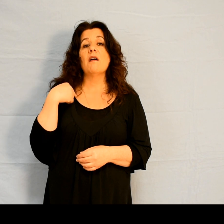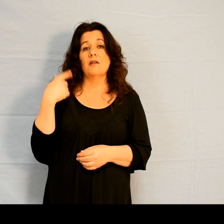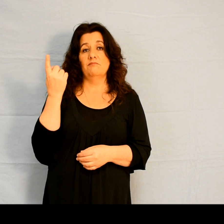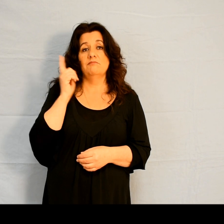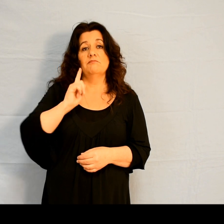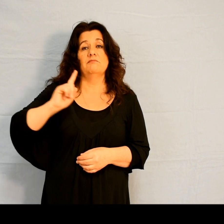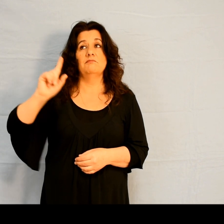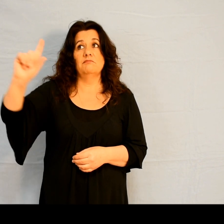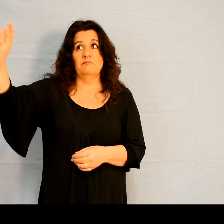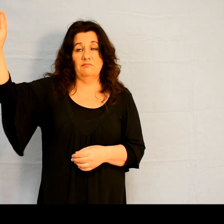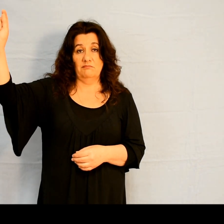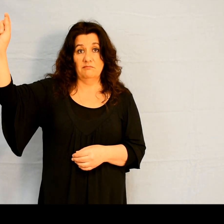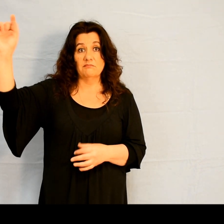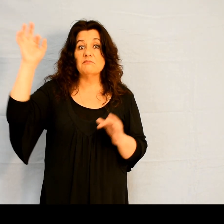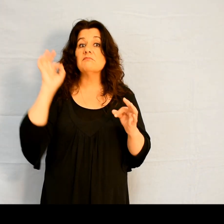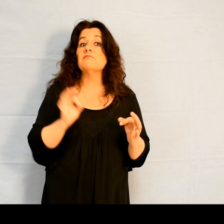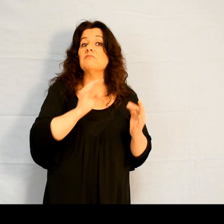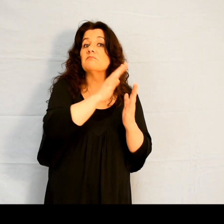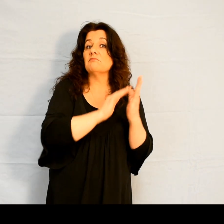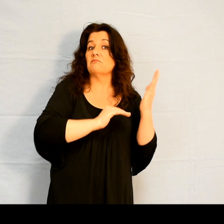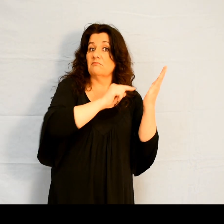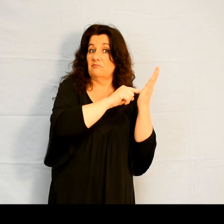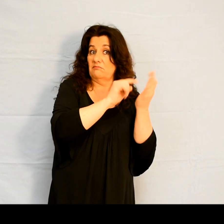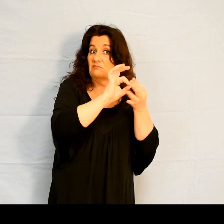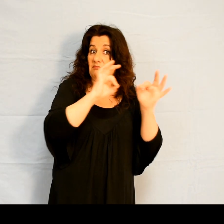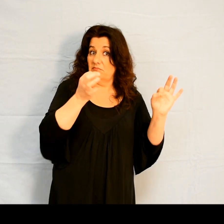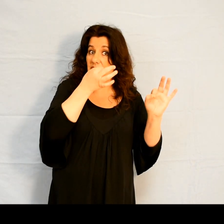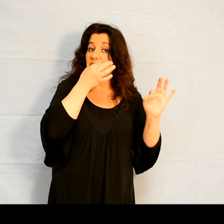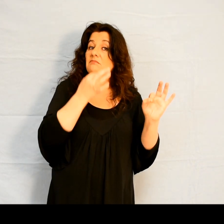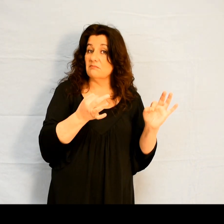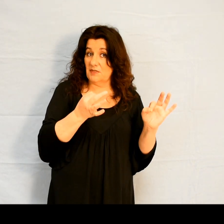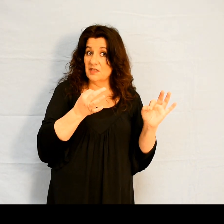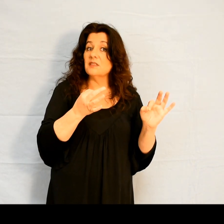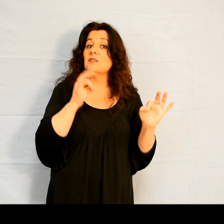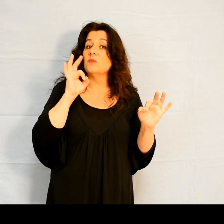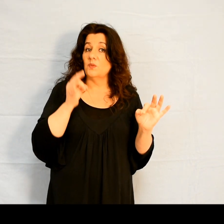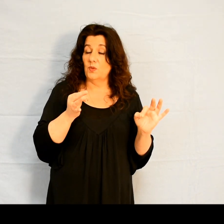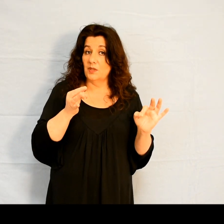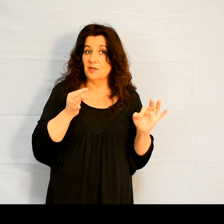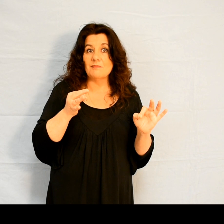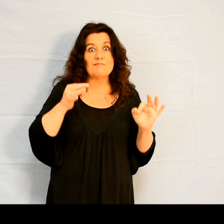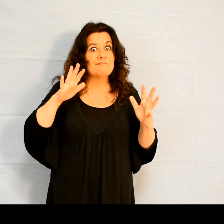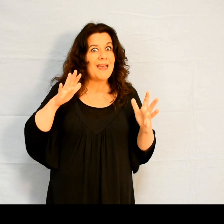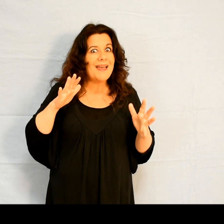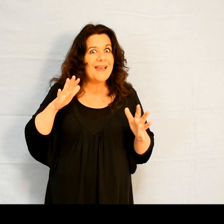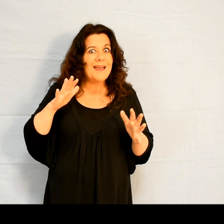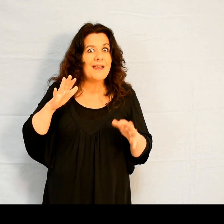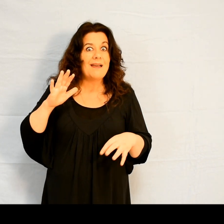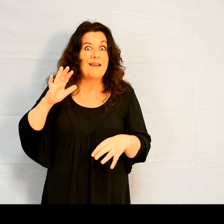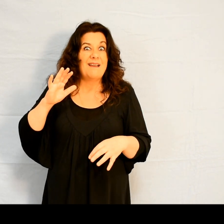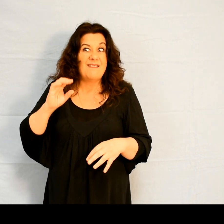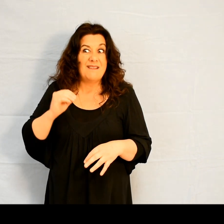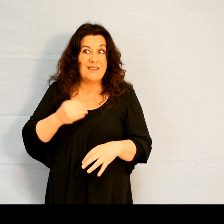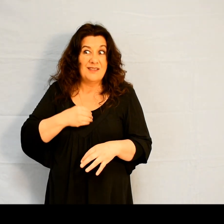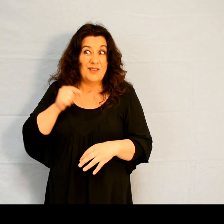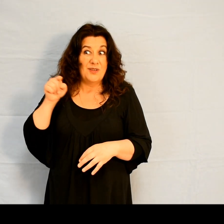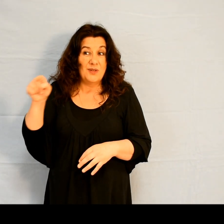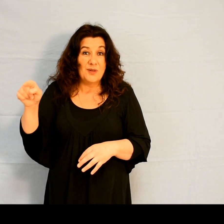malheureux celui par qui le Fils de l'homme est livré. Il vaudrait mieux pour lui qu'il ne soit pas